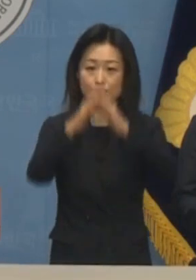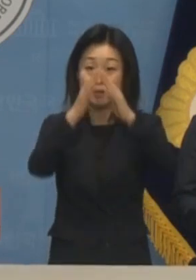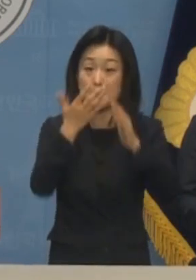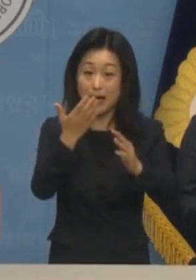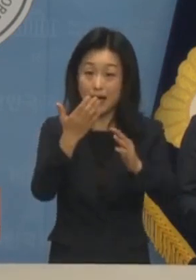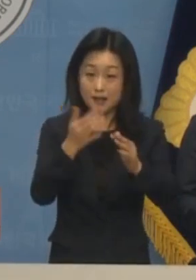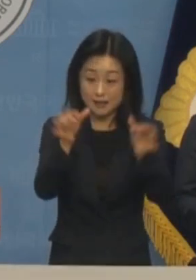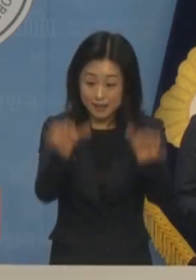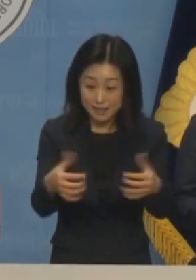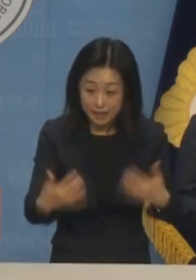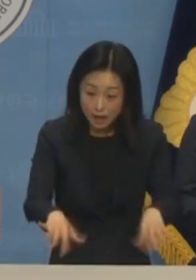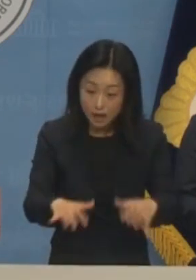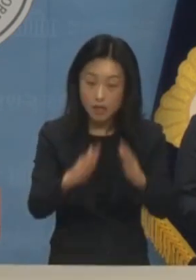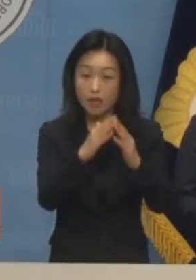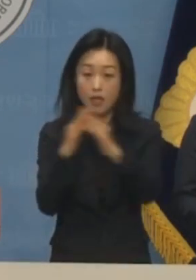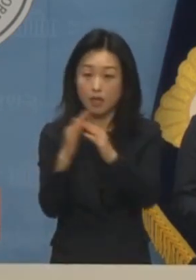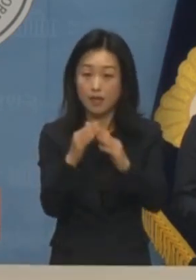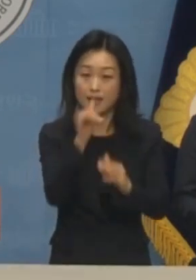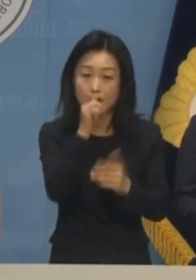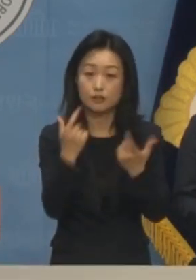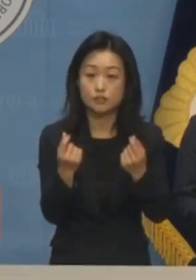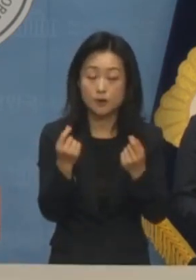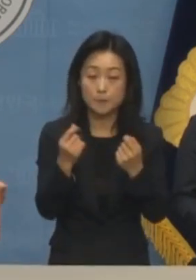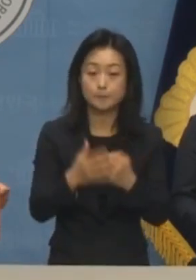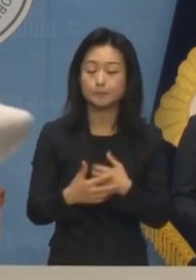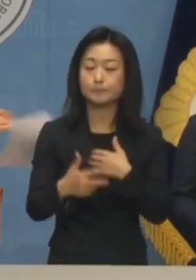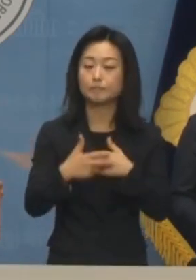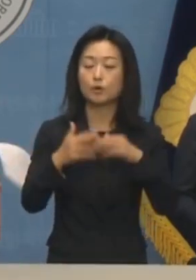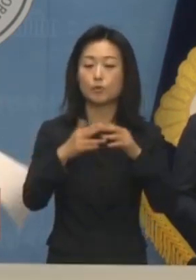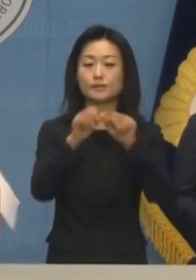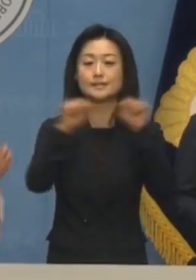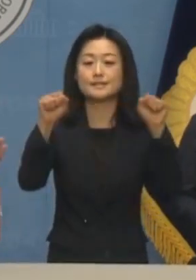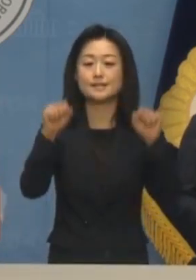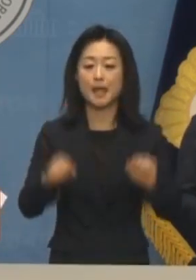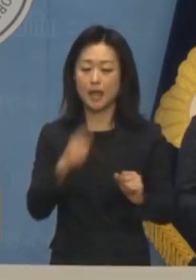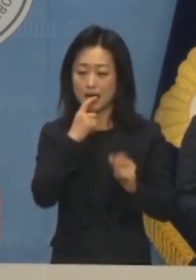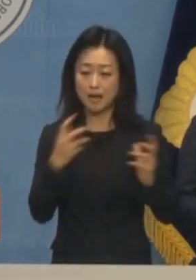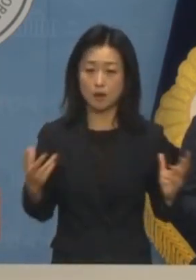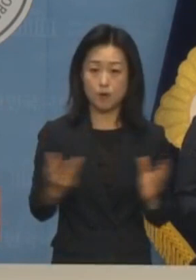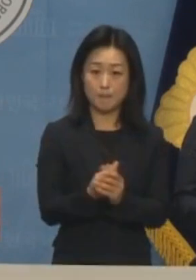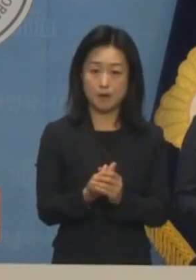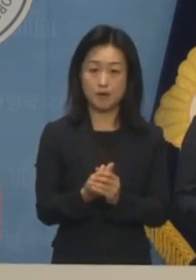없습니다. 탄탄한 보건의료체계의 구축 없이